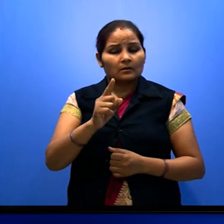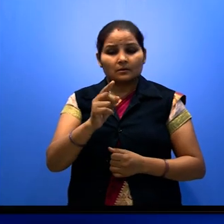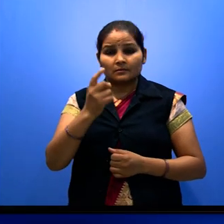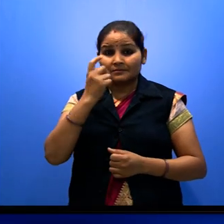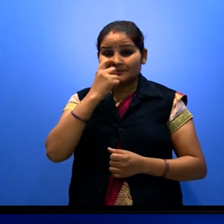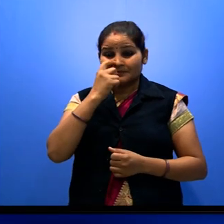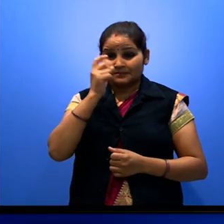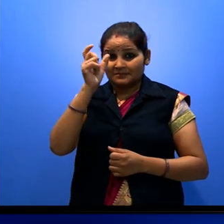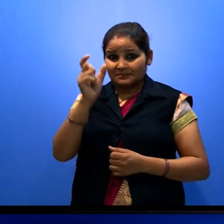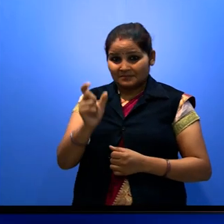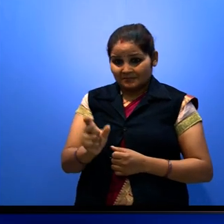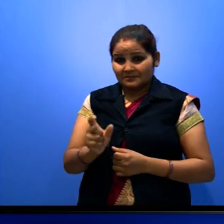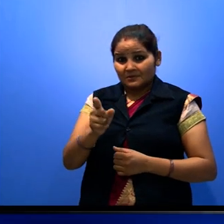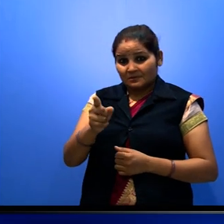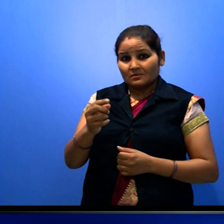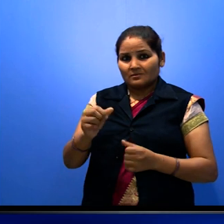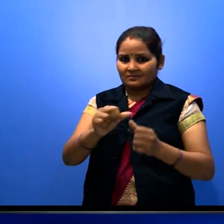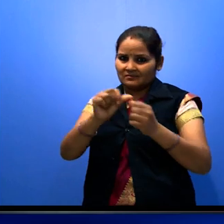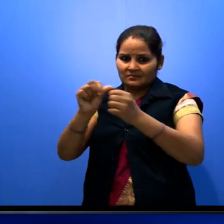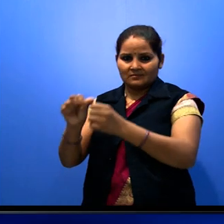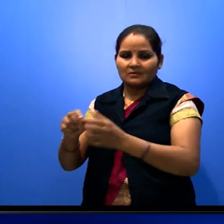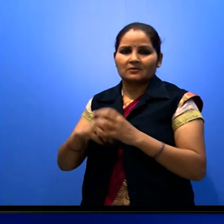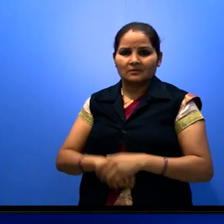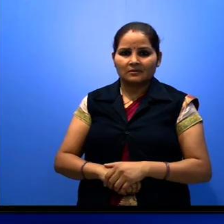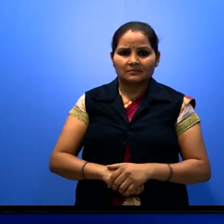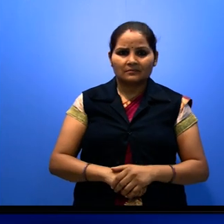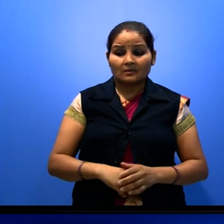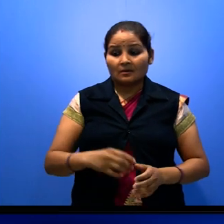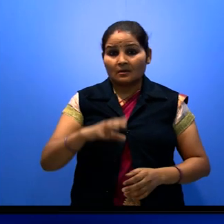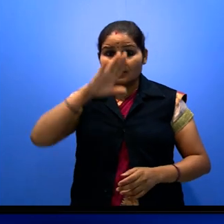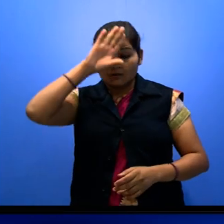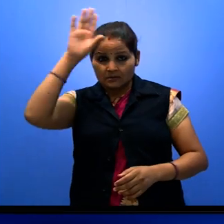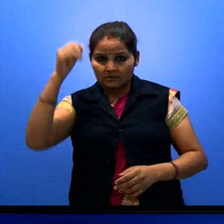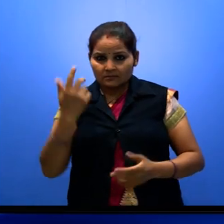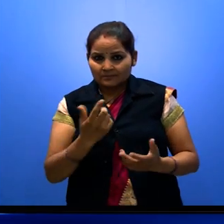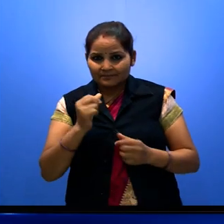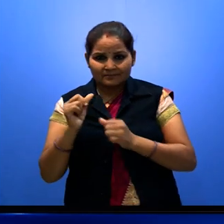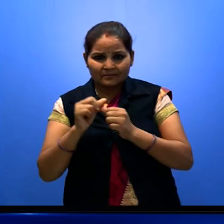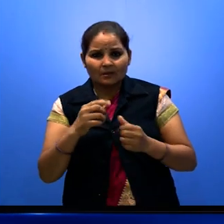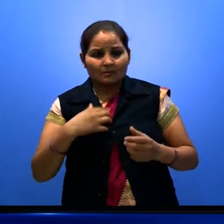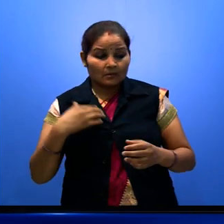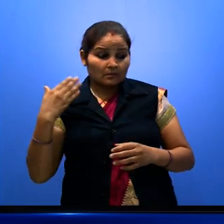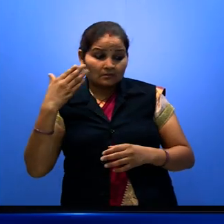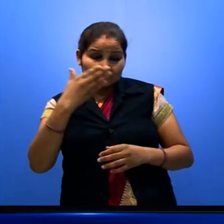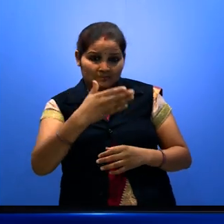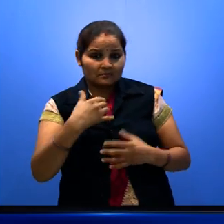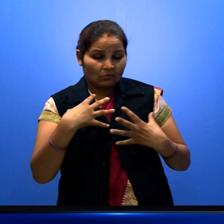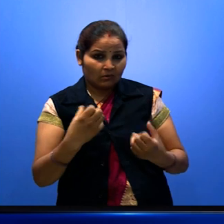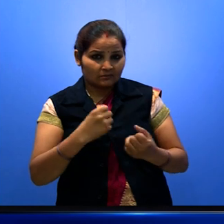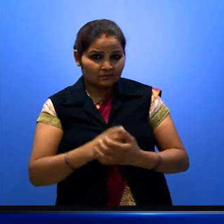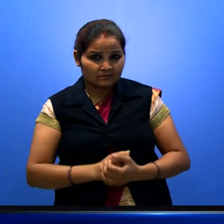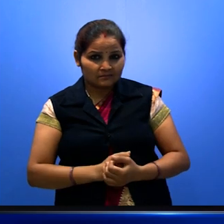विद्यामती युवती है, वही दे सकती है। तो राजा ने कहा मैं जाना चाहता हूं उनके